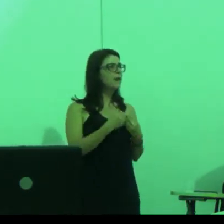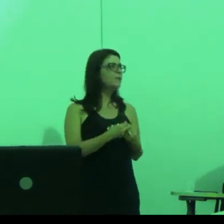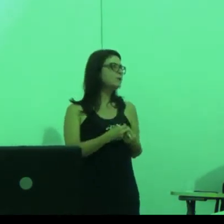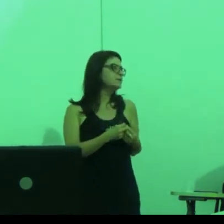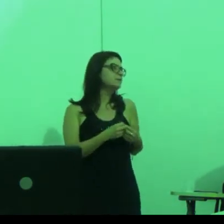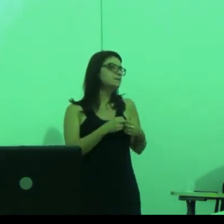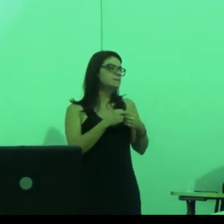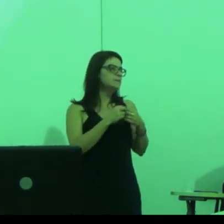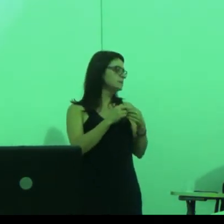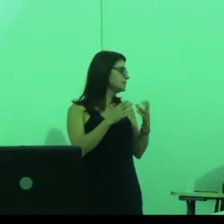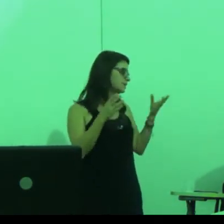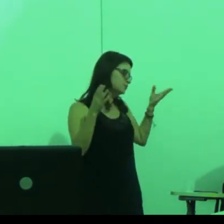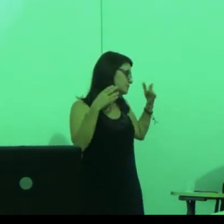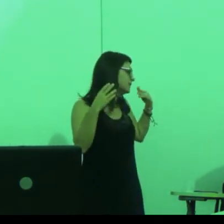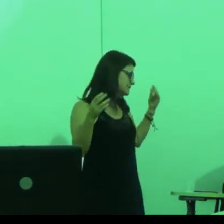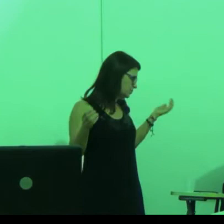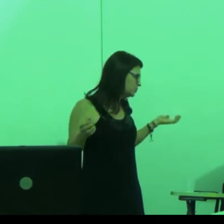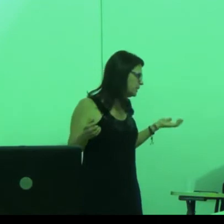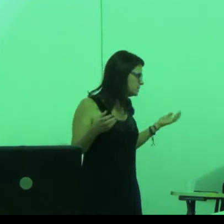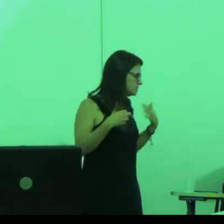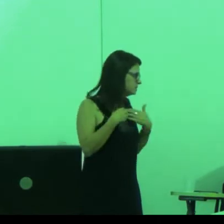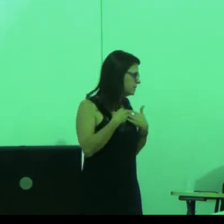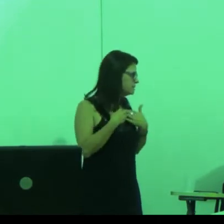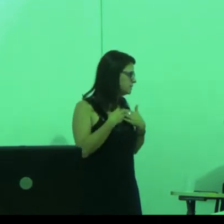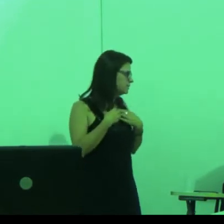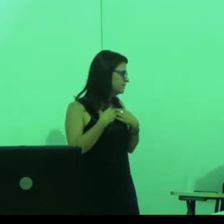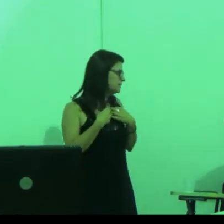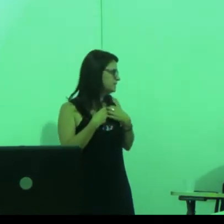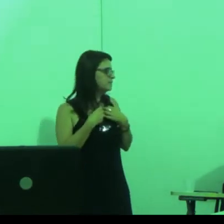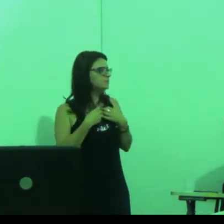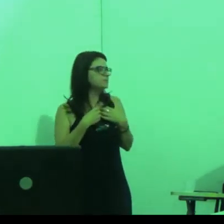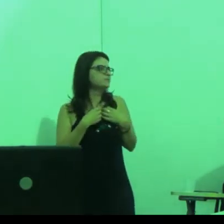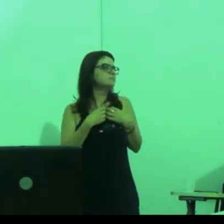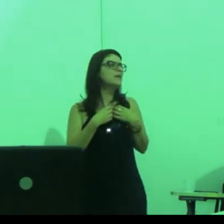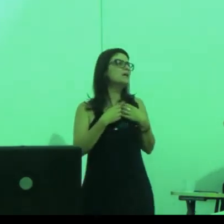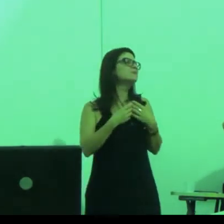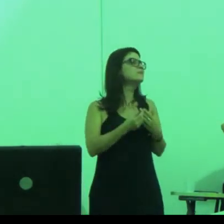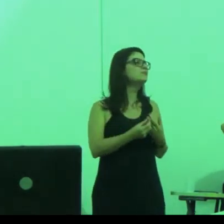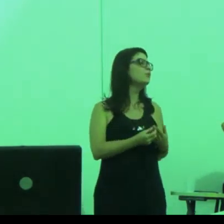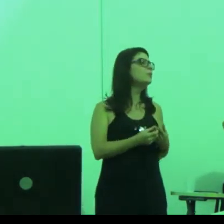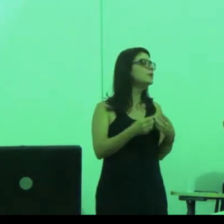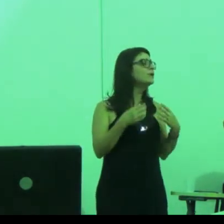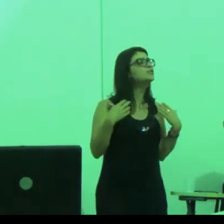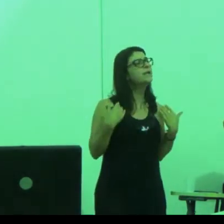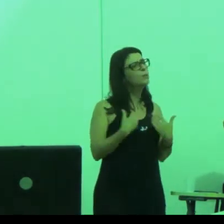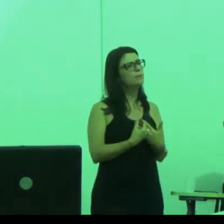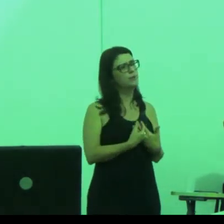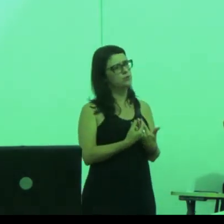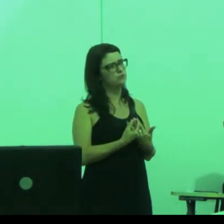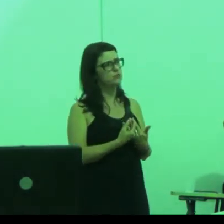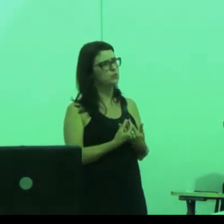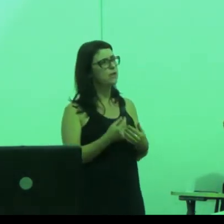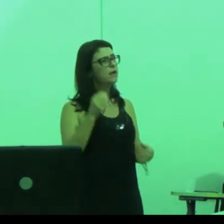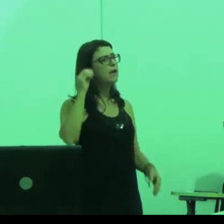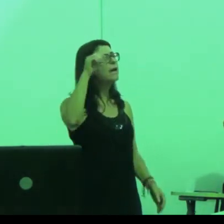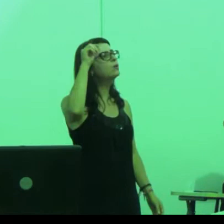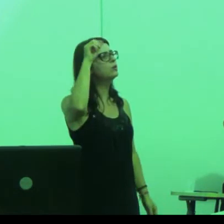uma coisa que eu vi que parece muito besta, né? Assim, e eu, mas eu vou, porque eu acho que é o papel do revisor. É colocar